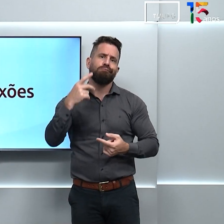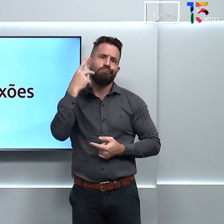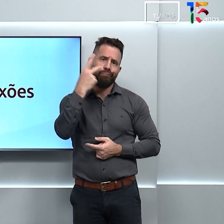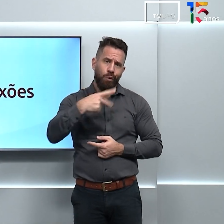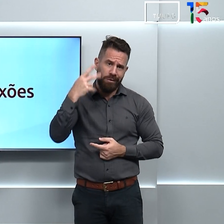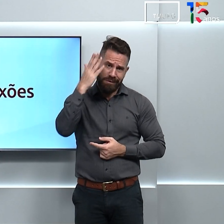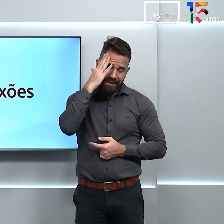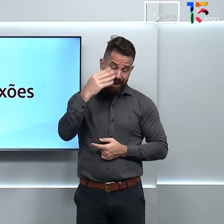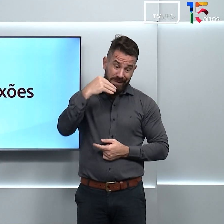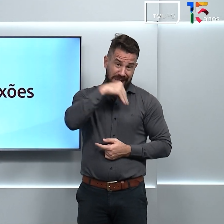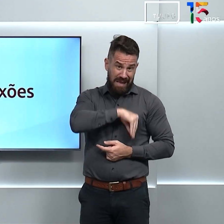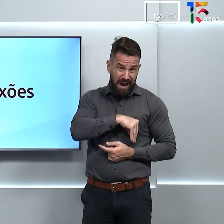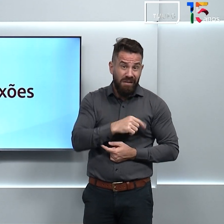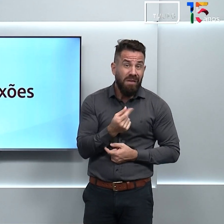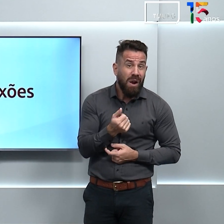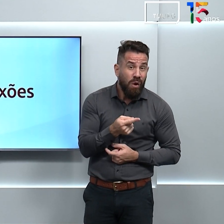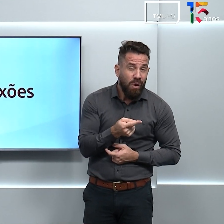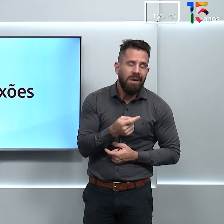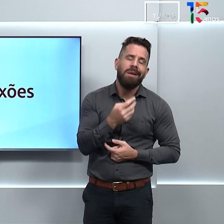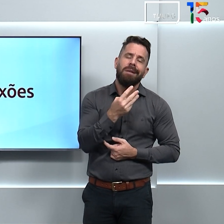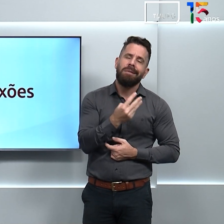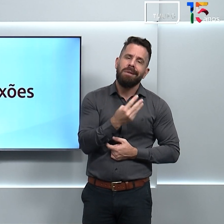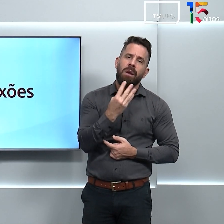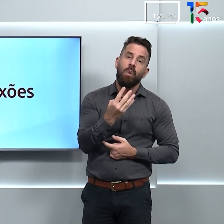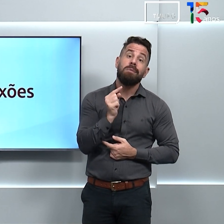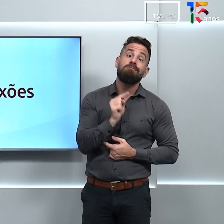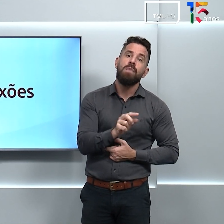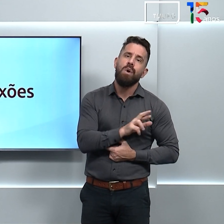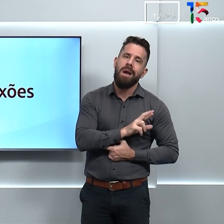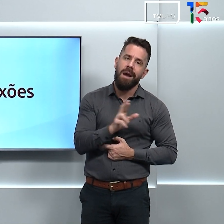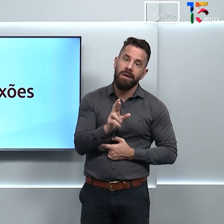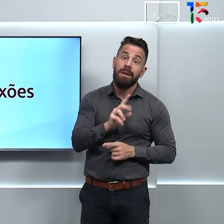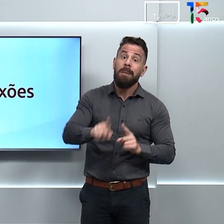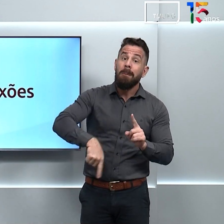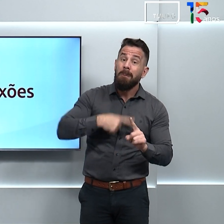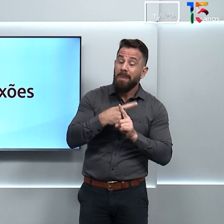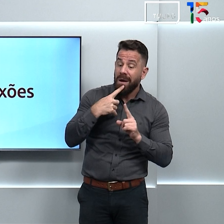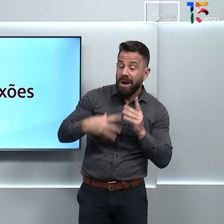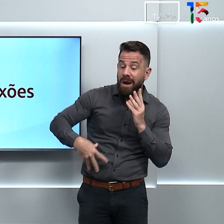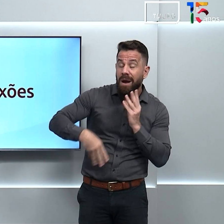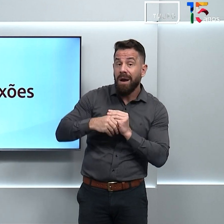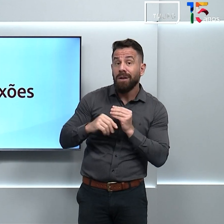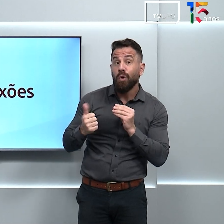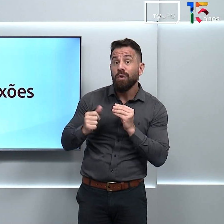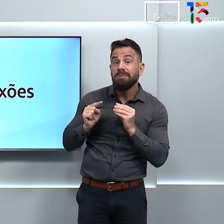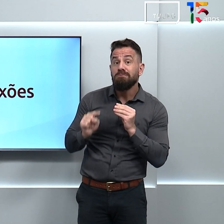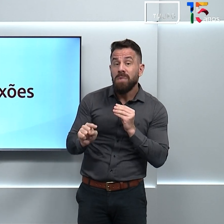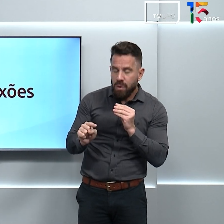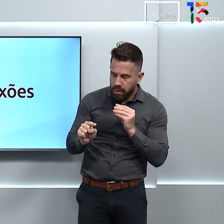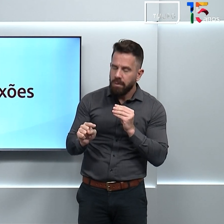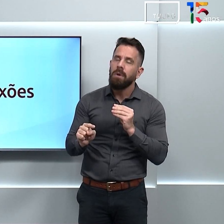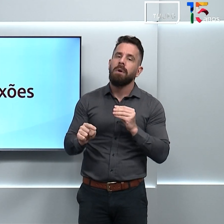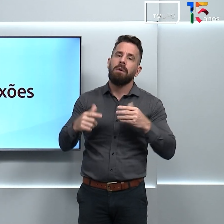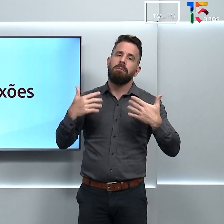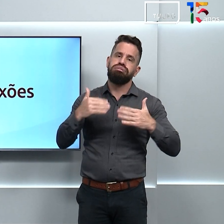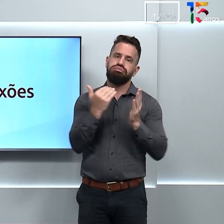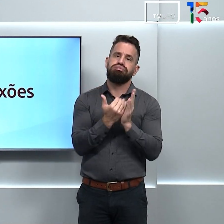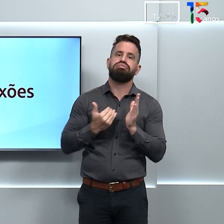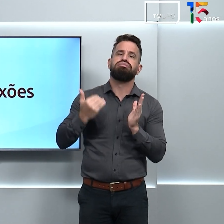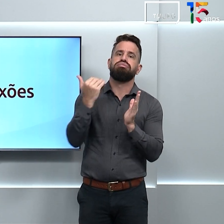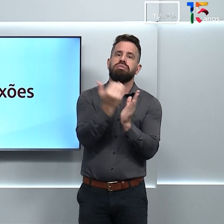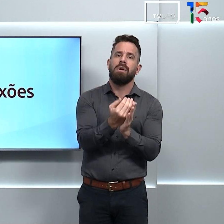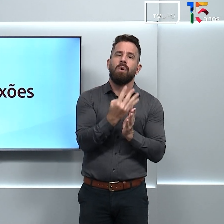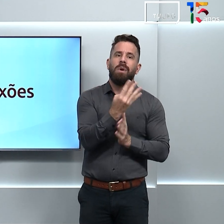mil já. E com esse novo valor, que deve ser adicionado a partir de agora, a remuneração sobe para R$ 46